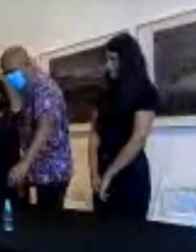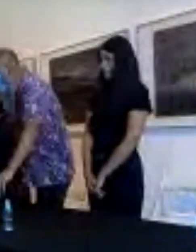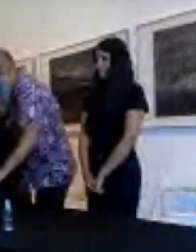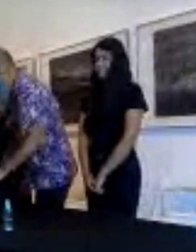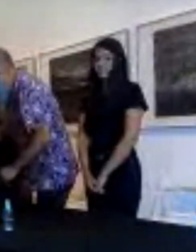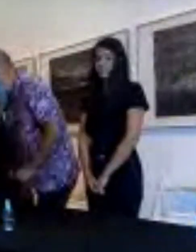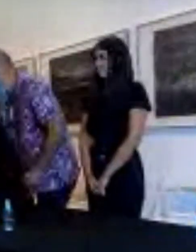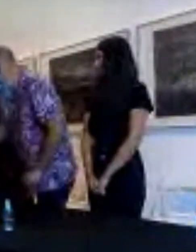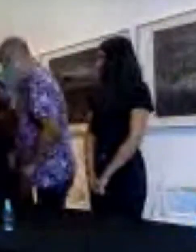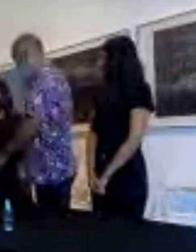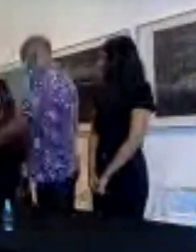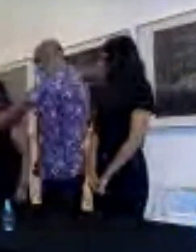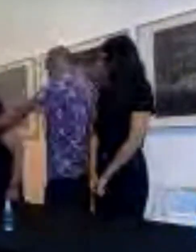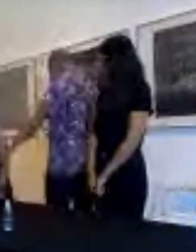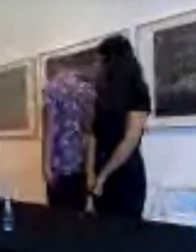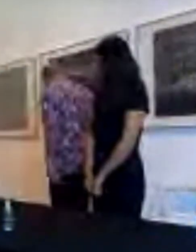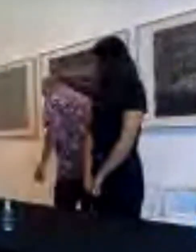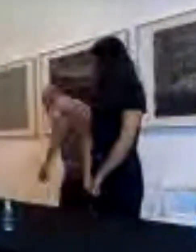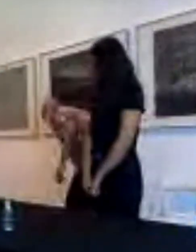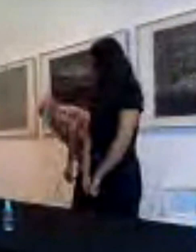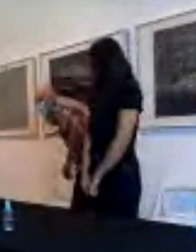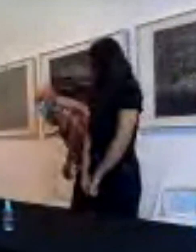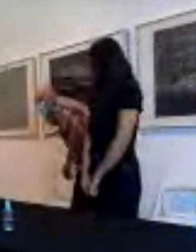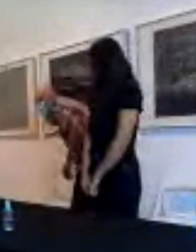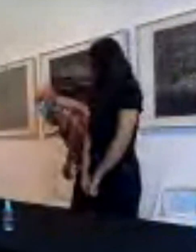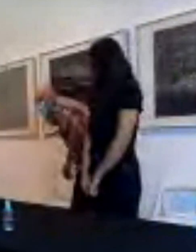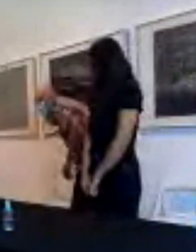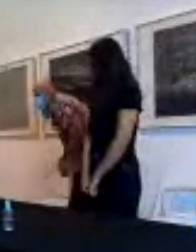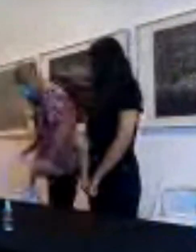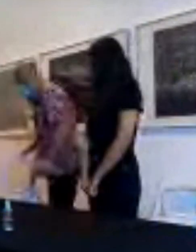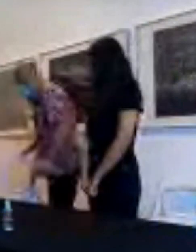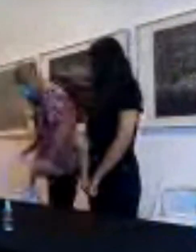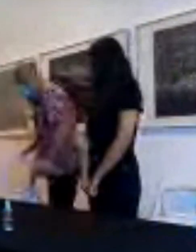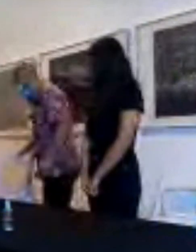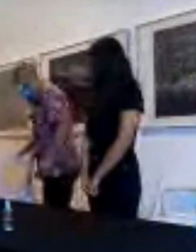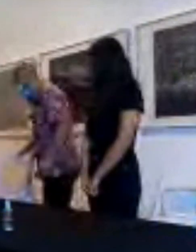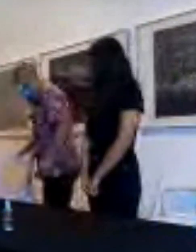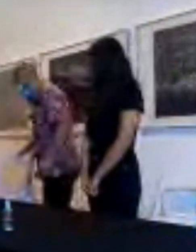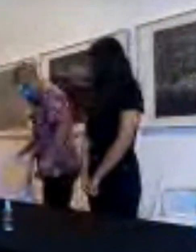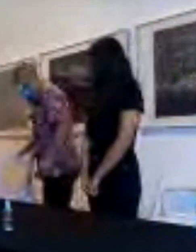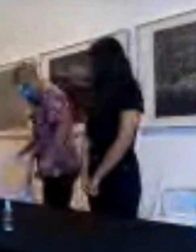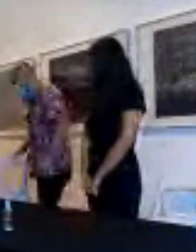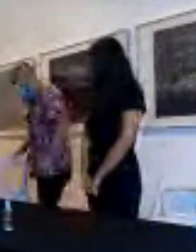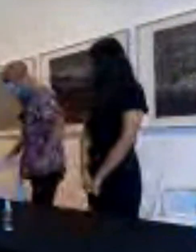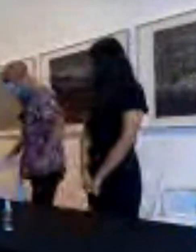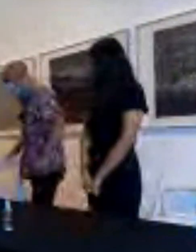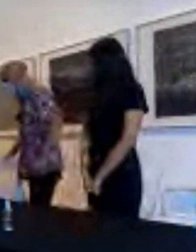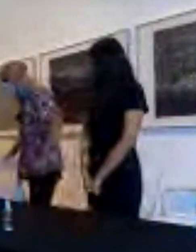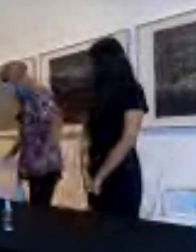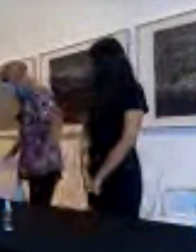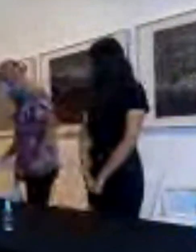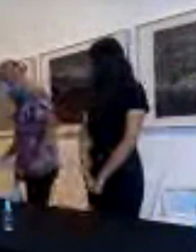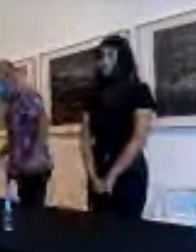y con Marcela Barbosa, mediadora del centro, que van a contarnos sobre